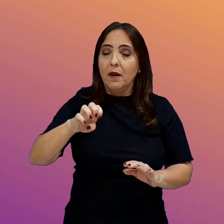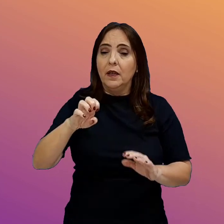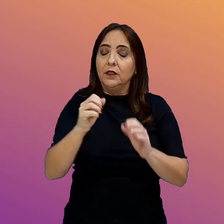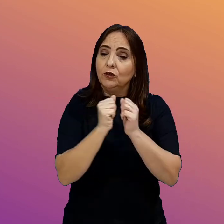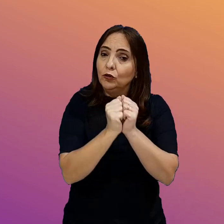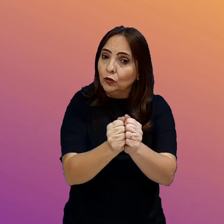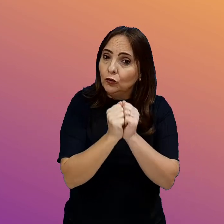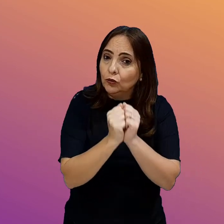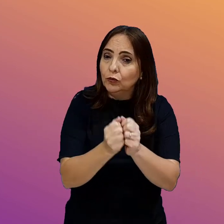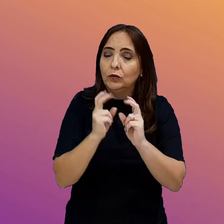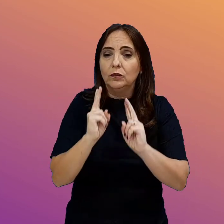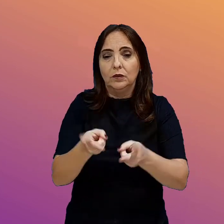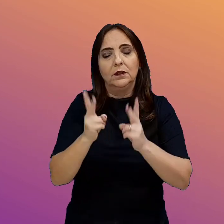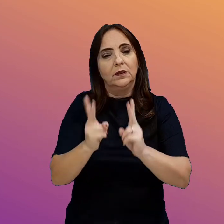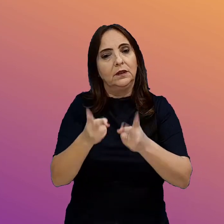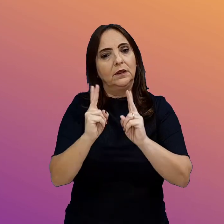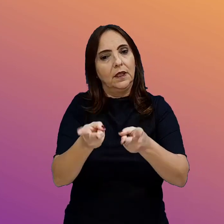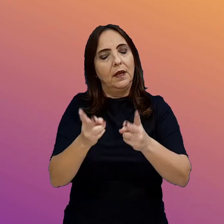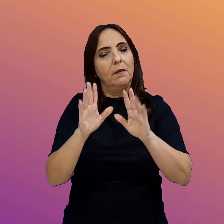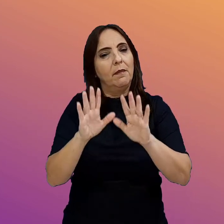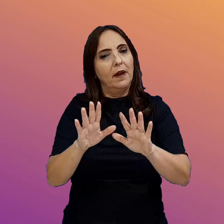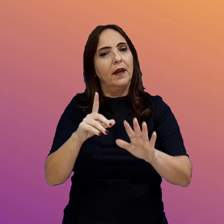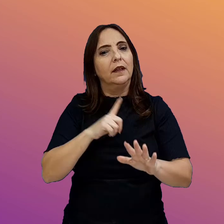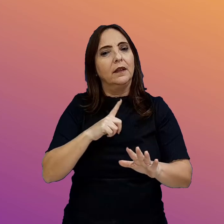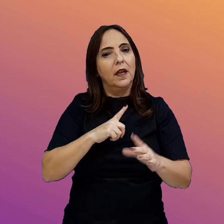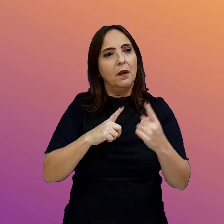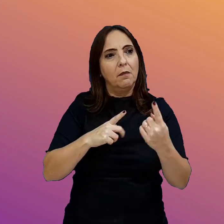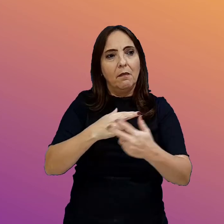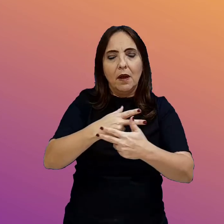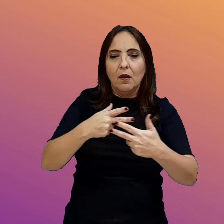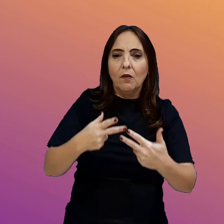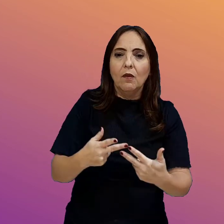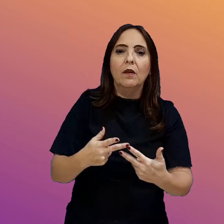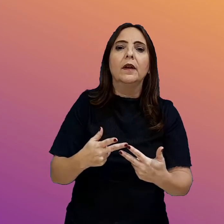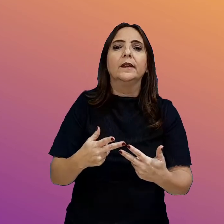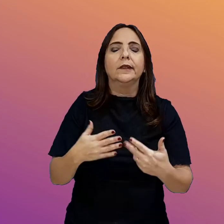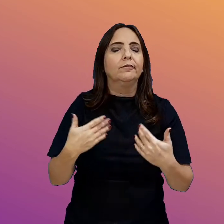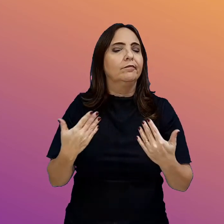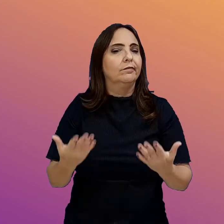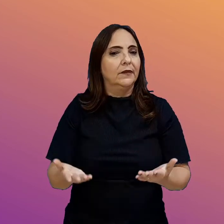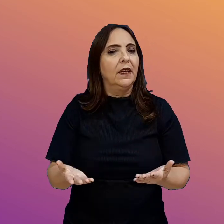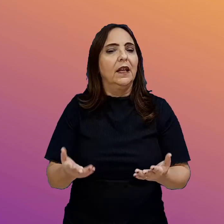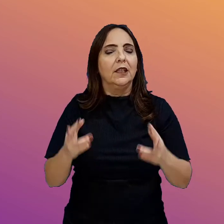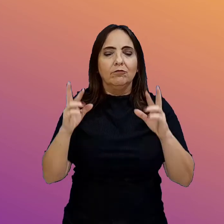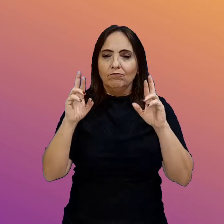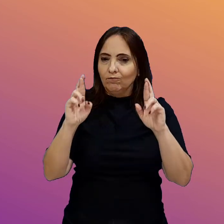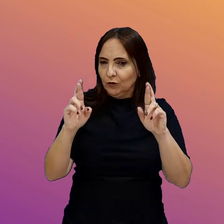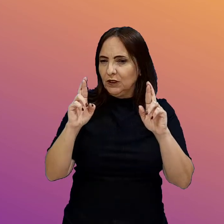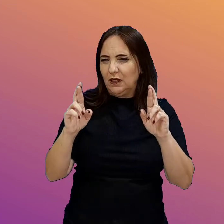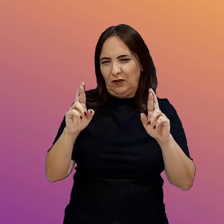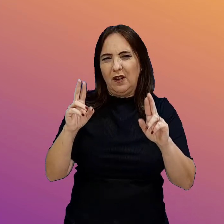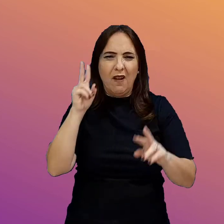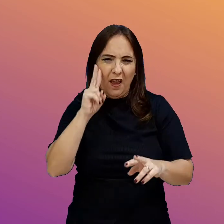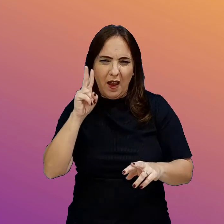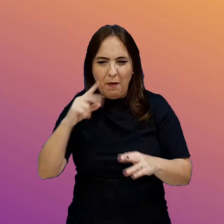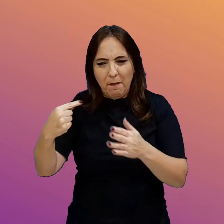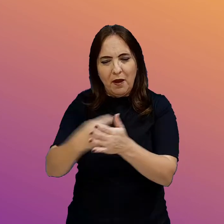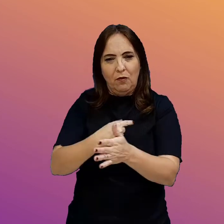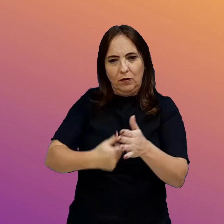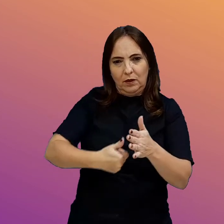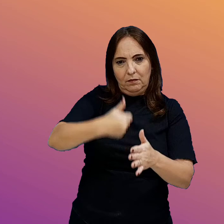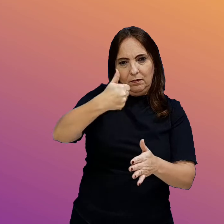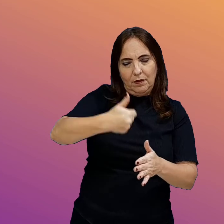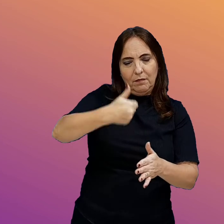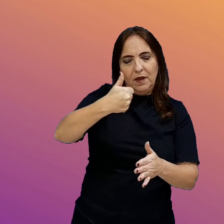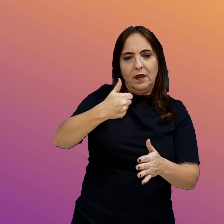há uma outra coisa que a gente tem que considerar que tem a ver com a expectativa, né? Que foi a primeira pergunta que você me fez lá na frente. E as